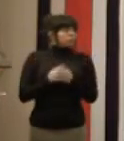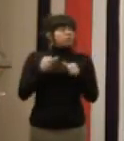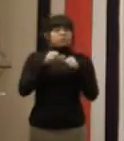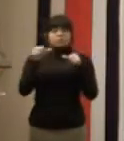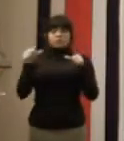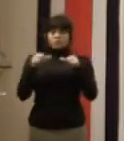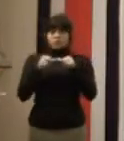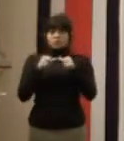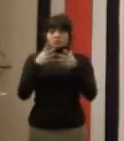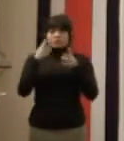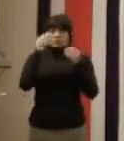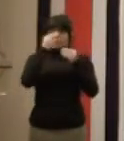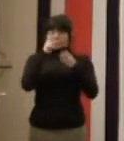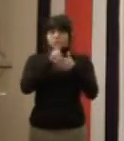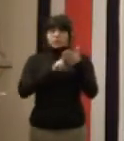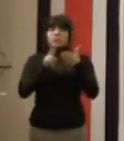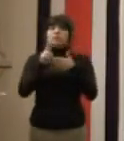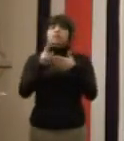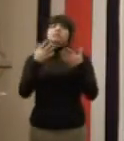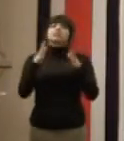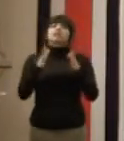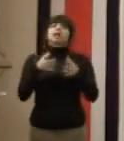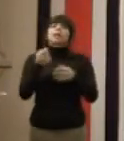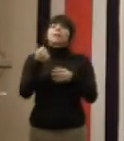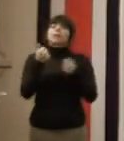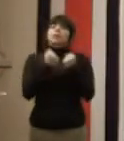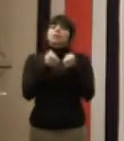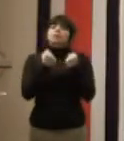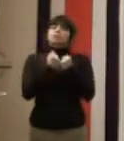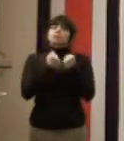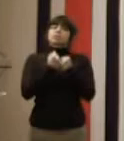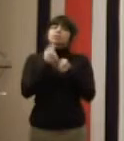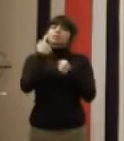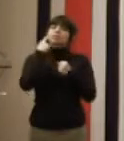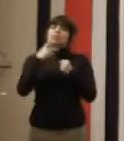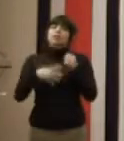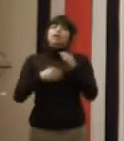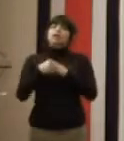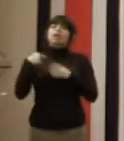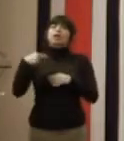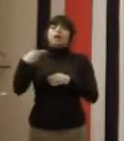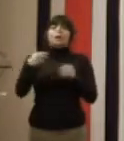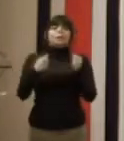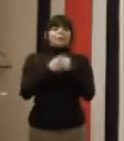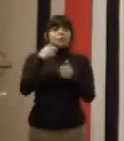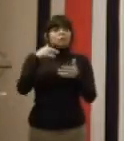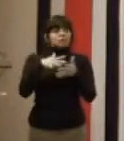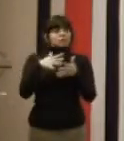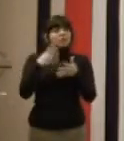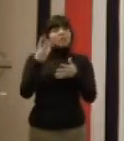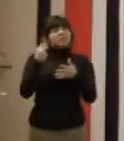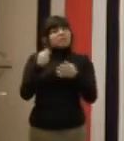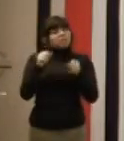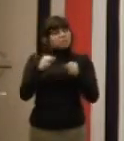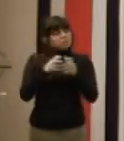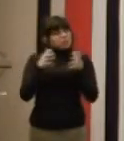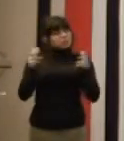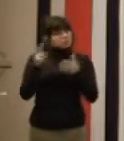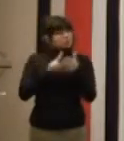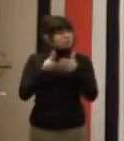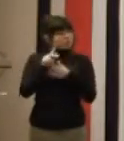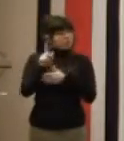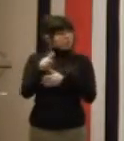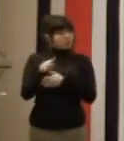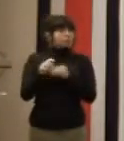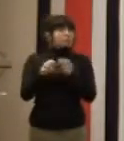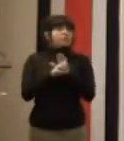sectores han mencionado que en las universidades ya queda muy poco espacio para incluir cada año a más estudiantes. ¿Qué tanto pueden crecer las universidades? Por